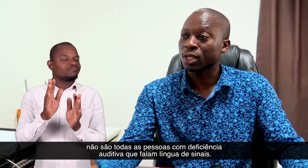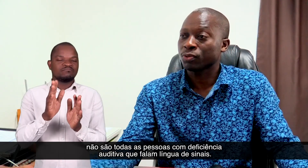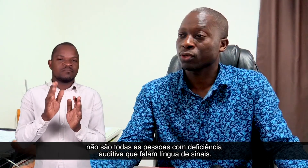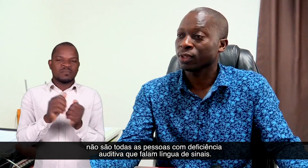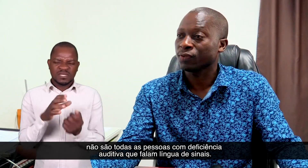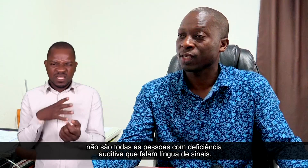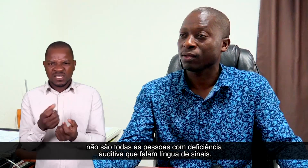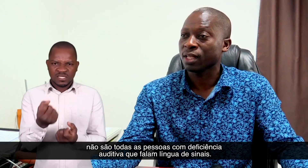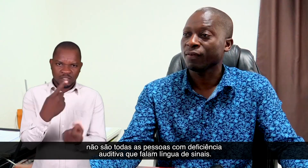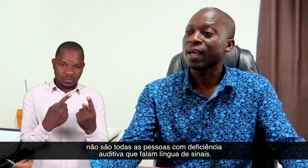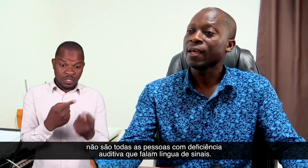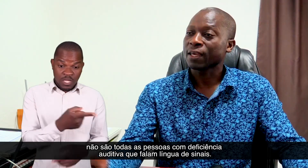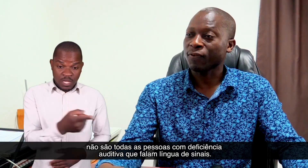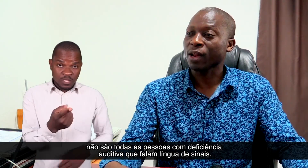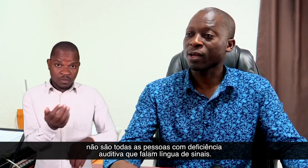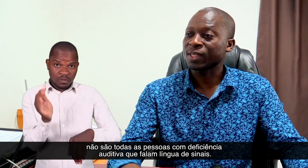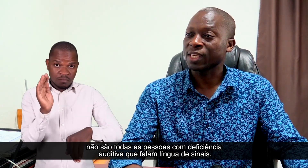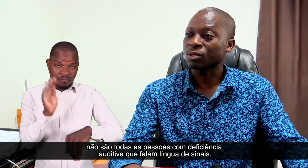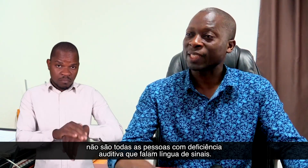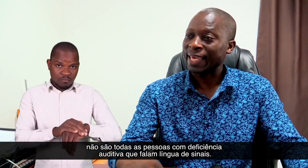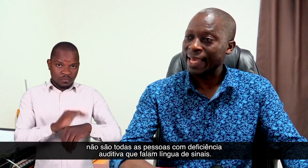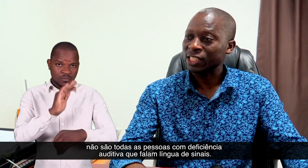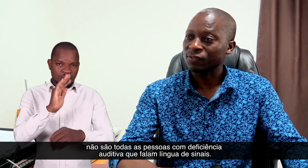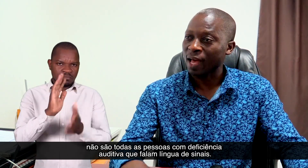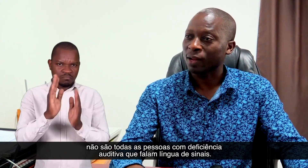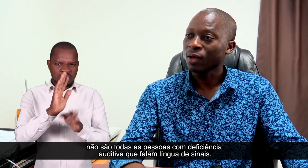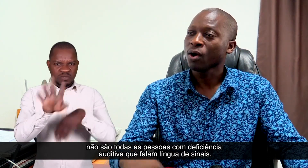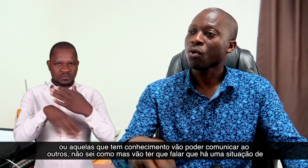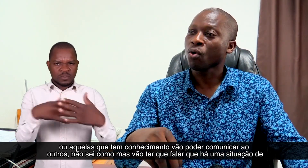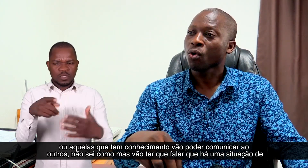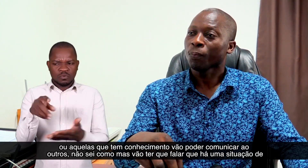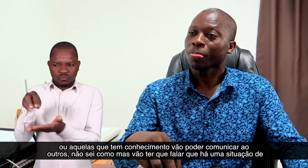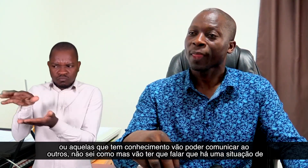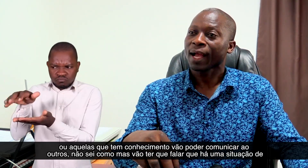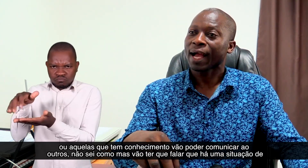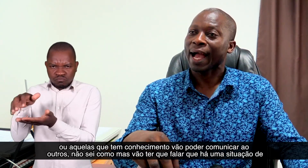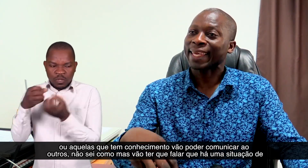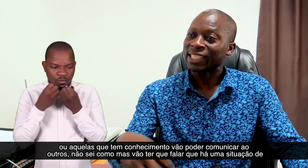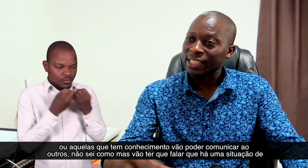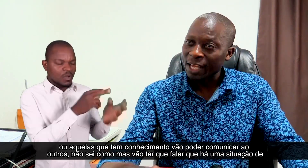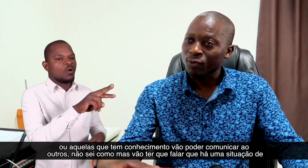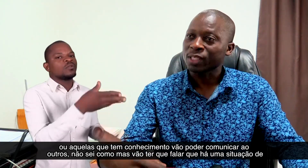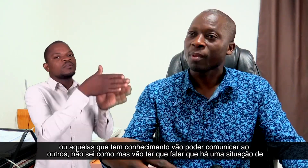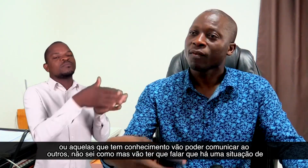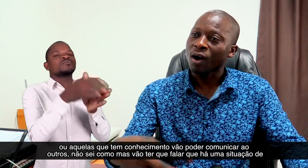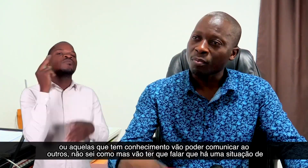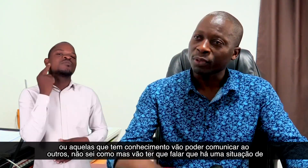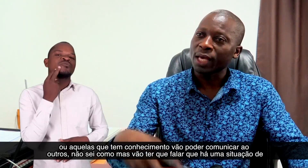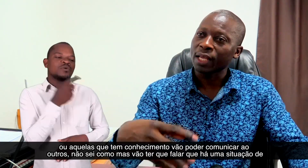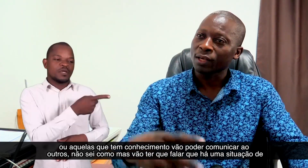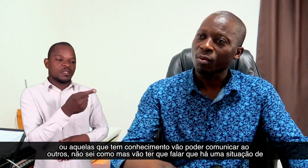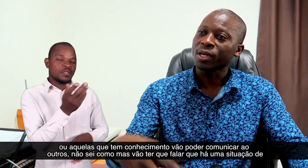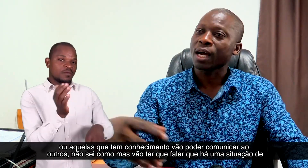são todas as pessoas com deficiência auditiva que falam a língua de sinais, mas aquelas que falam ou aquelas que têm conhecimento